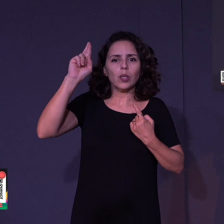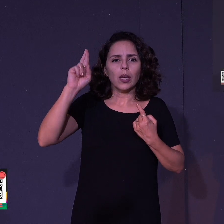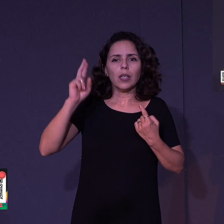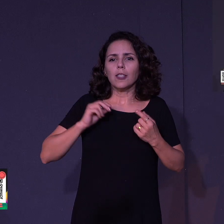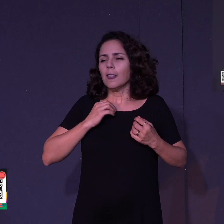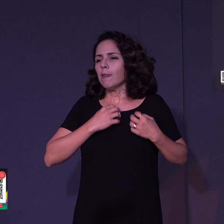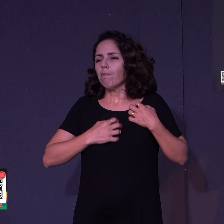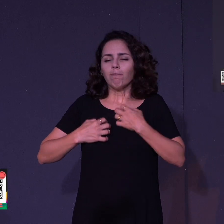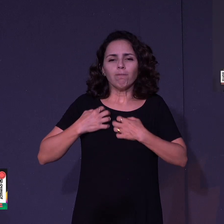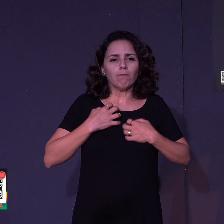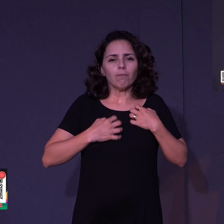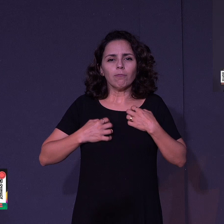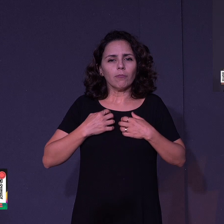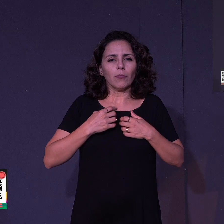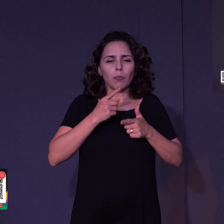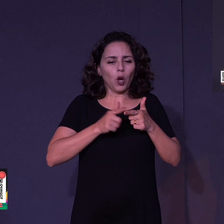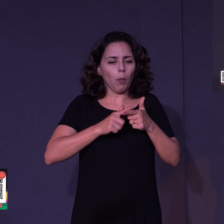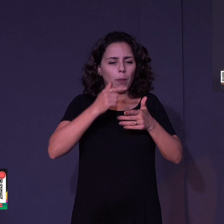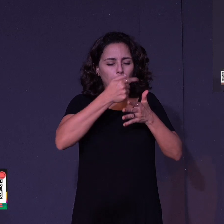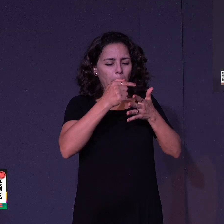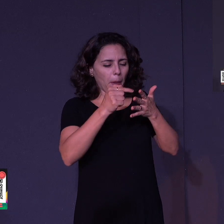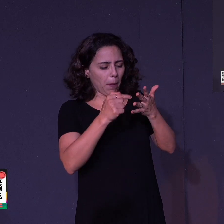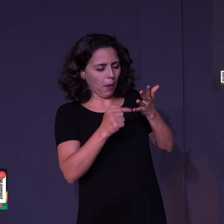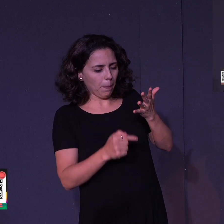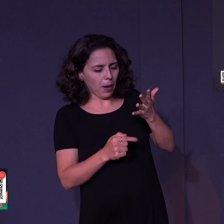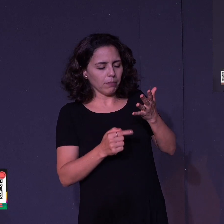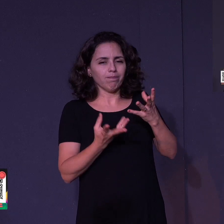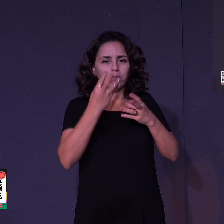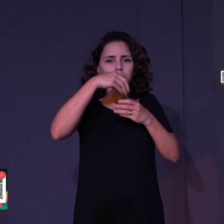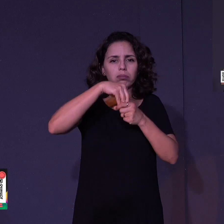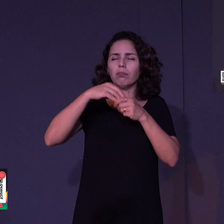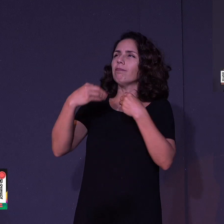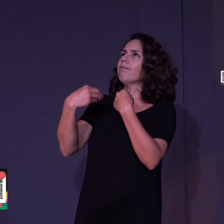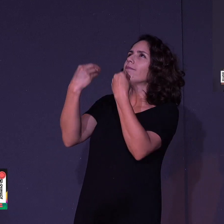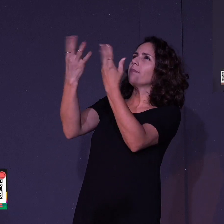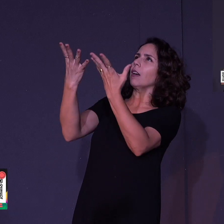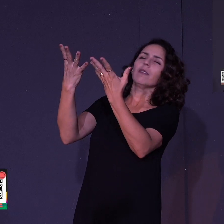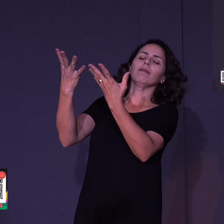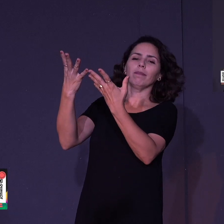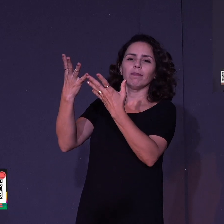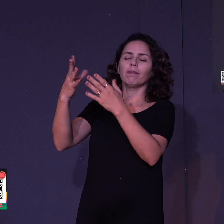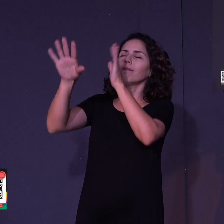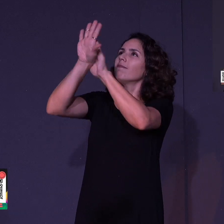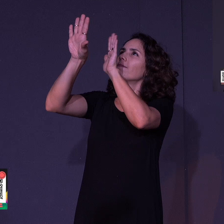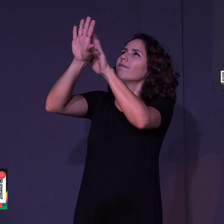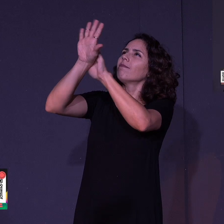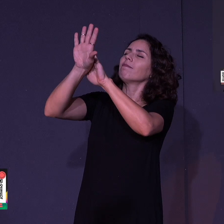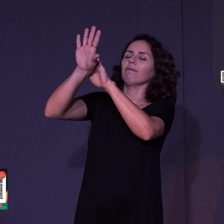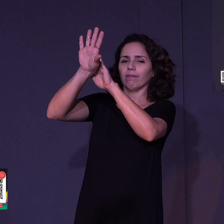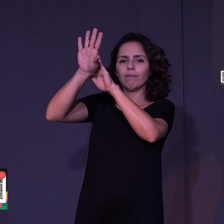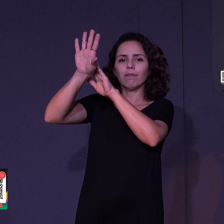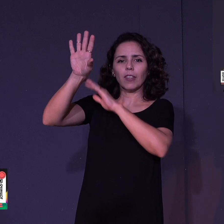que o Senhor tem cuidado de nós. É nele, é em Cristo, é nele que o resultado e o reflexo daqui, de